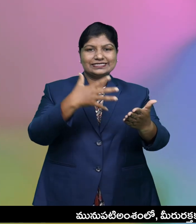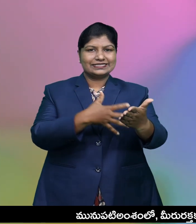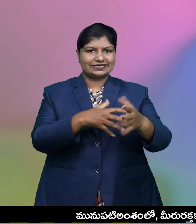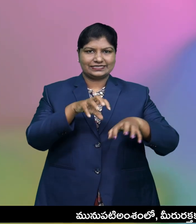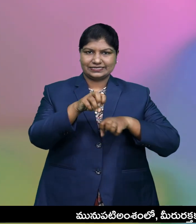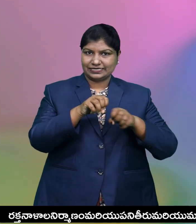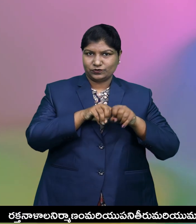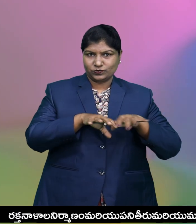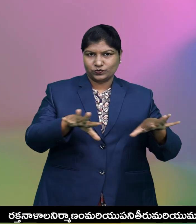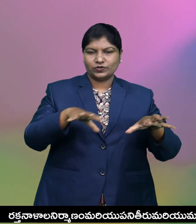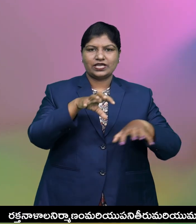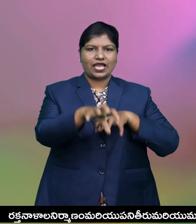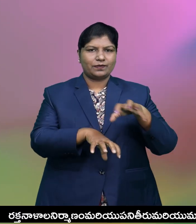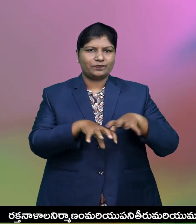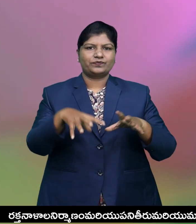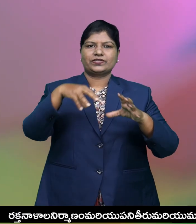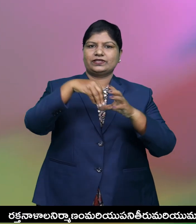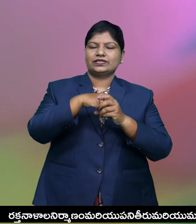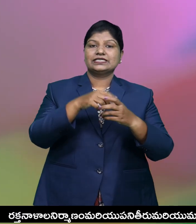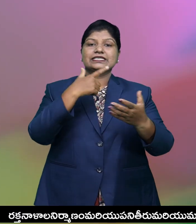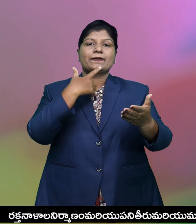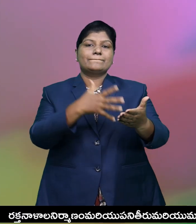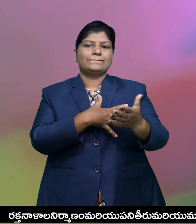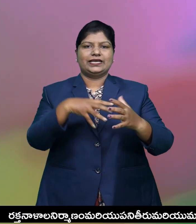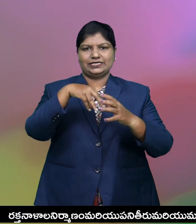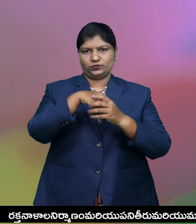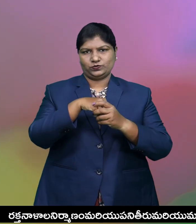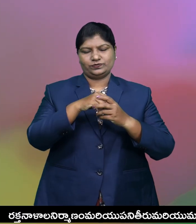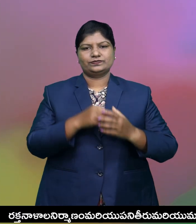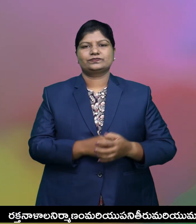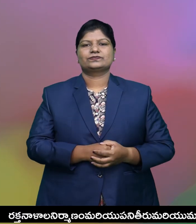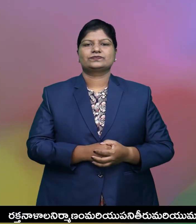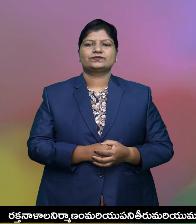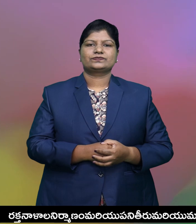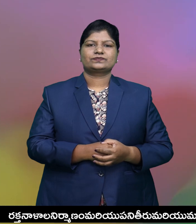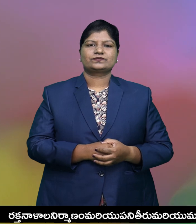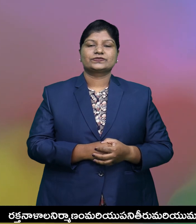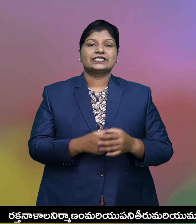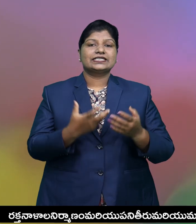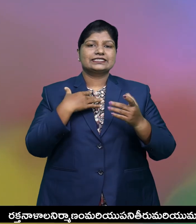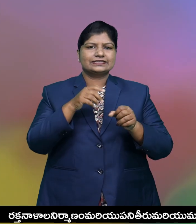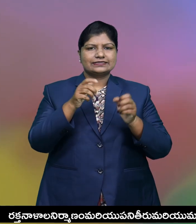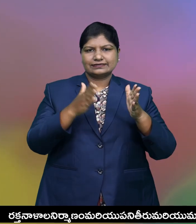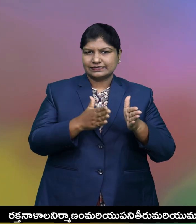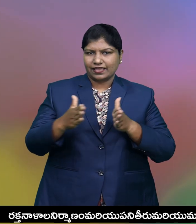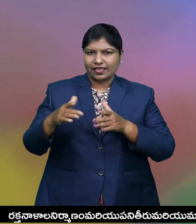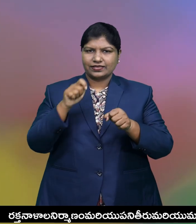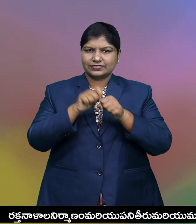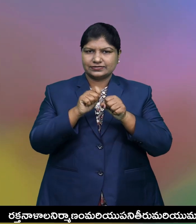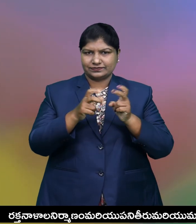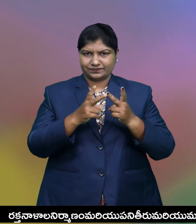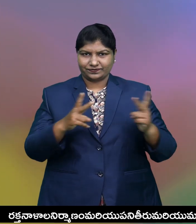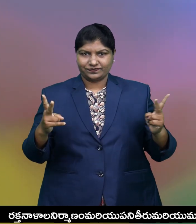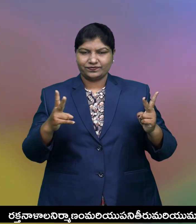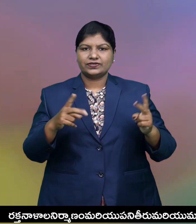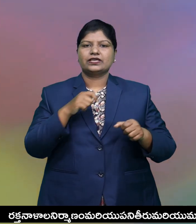మరియు పనితీరు మరియు మానవ హృదయంతో సహా జంతువులలో రవాణా గురించి తెలుసుకున్నారు.